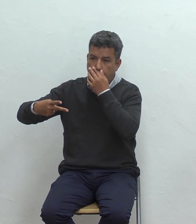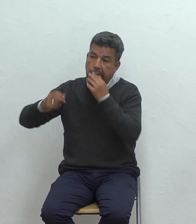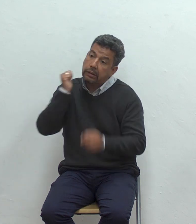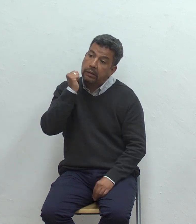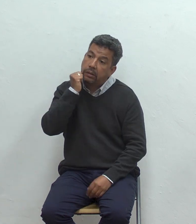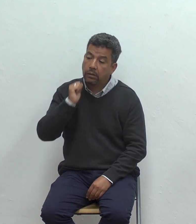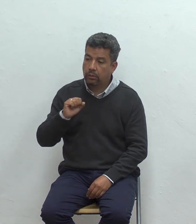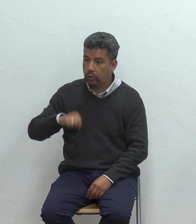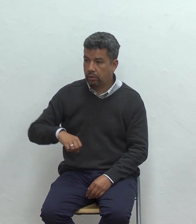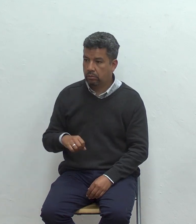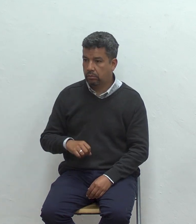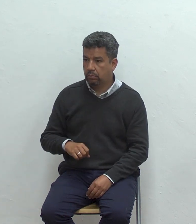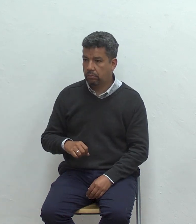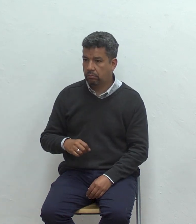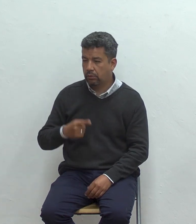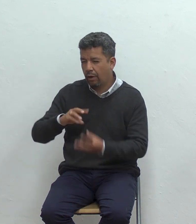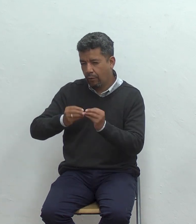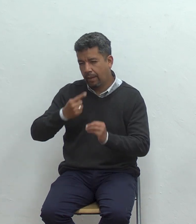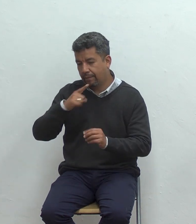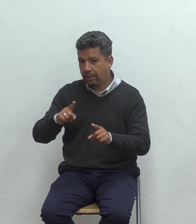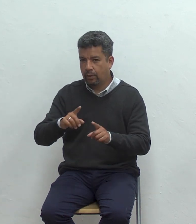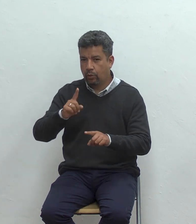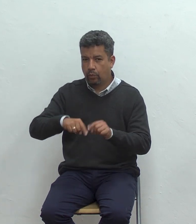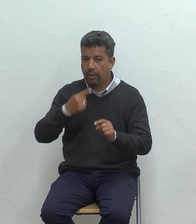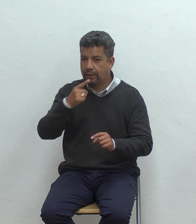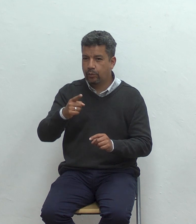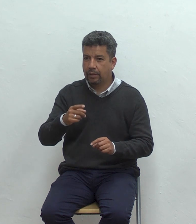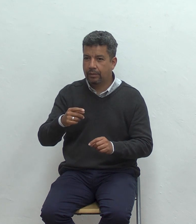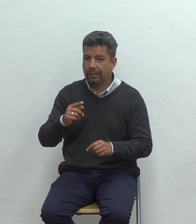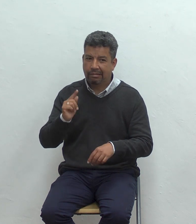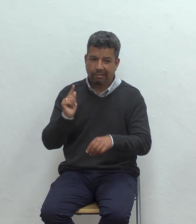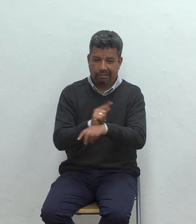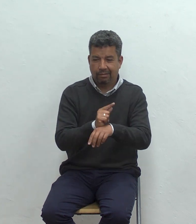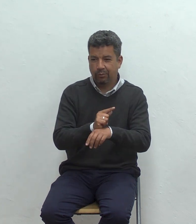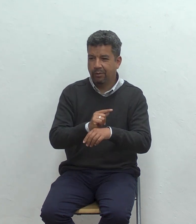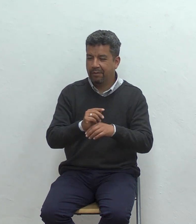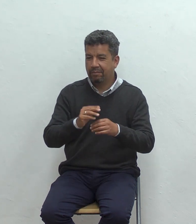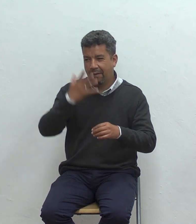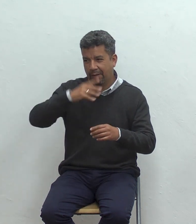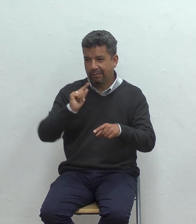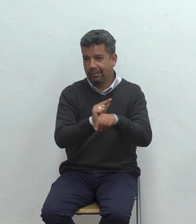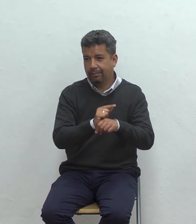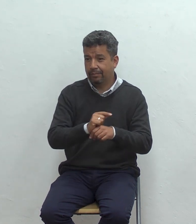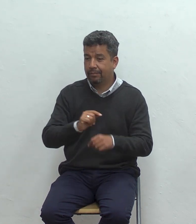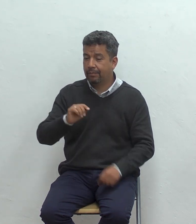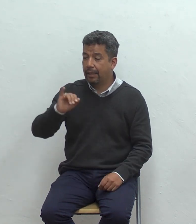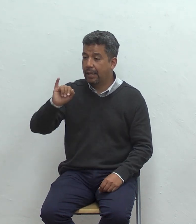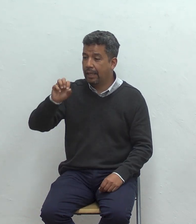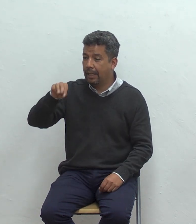necia. Bueno, se lo voy a decir de otra manera, es que ya no puedo decir porque me matonean por las redes sociales.